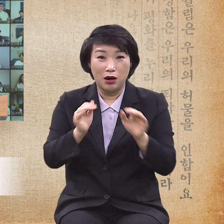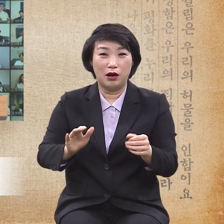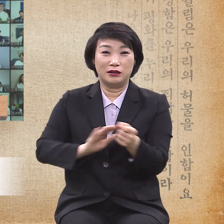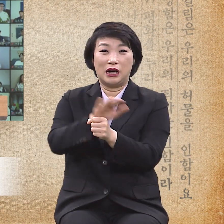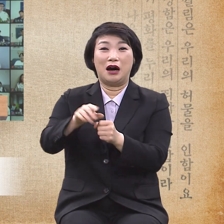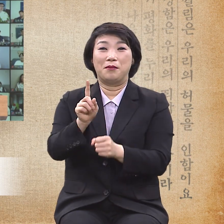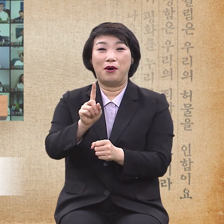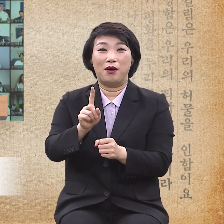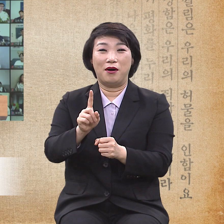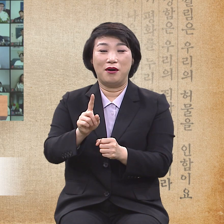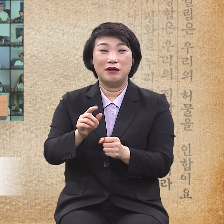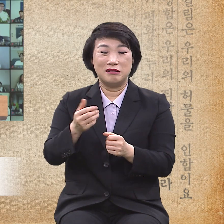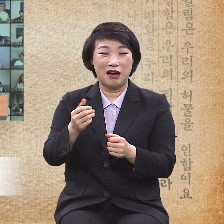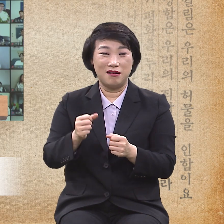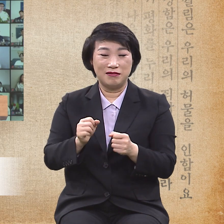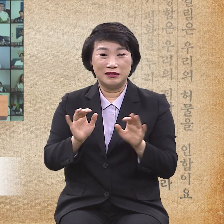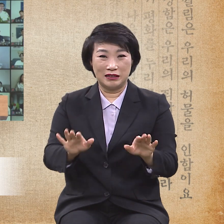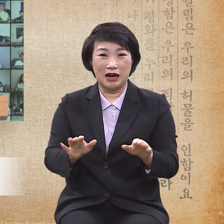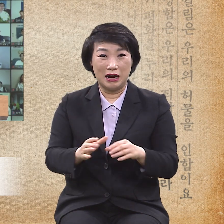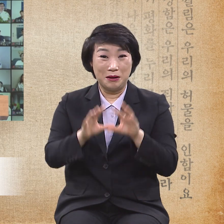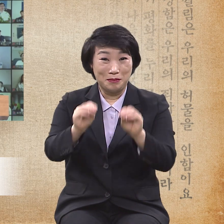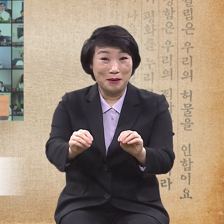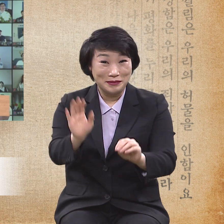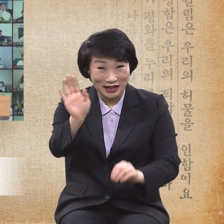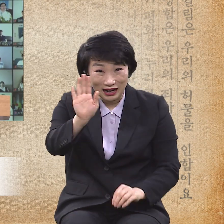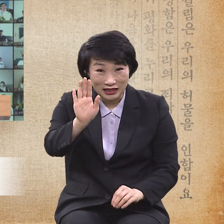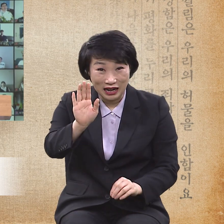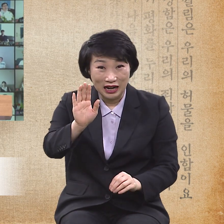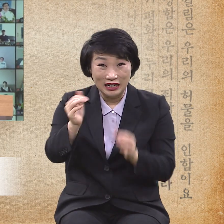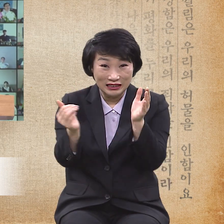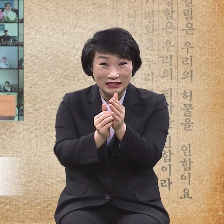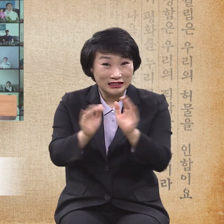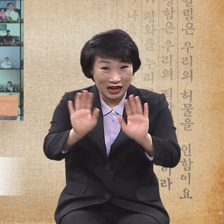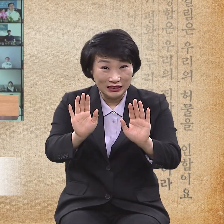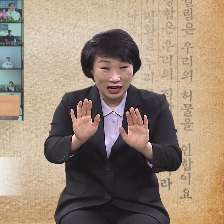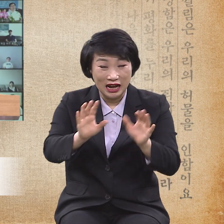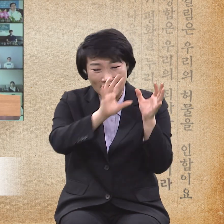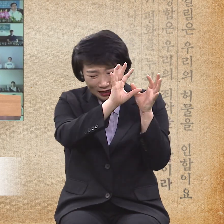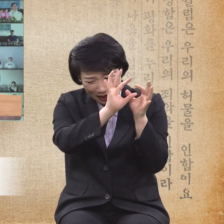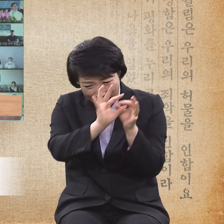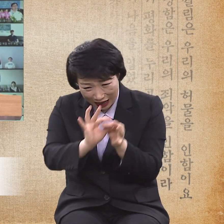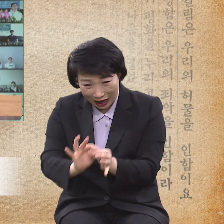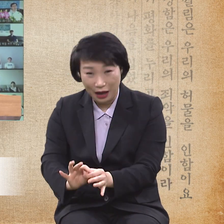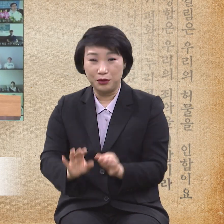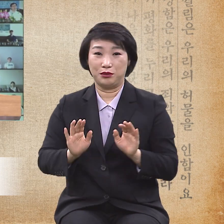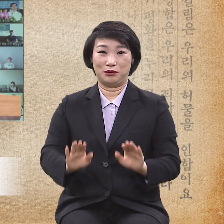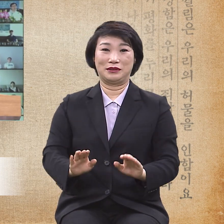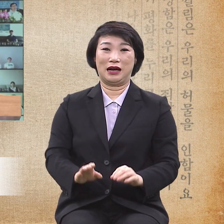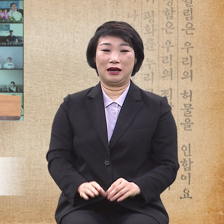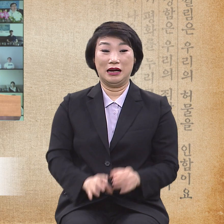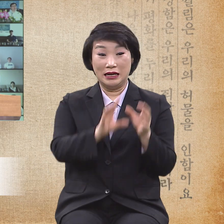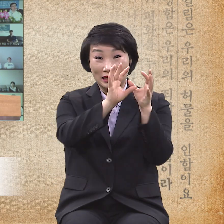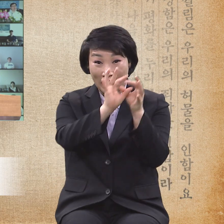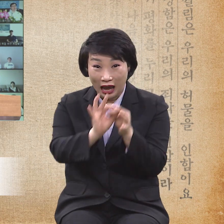가다 부둥치지 않아 중단이 없어 끝없이 가